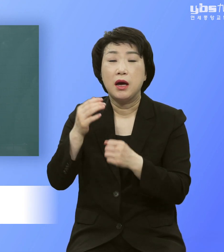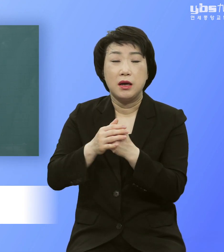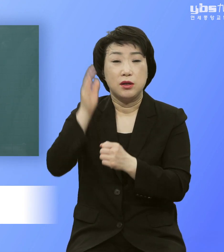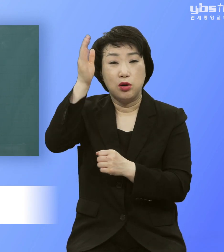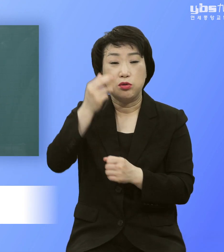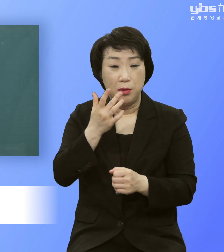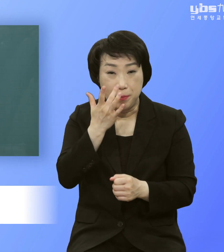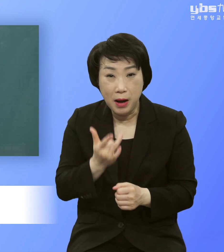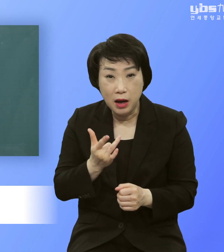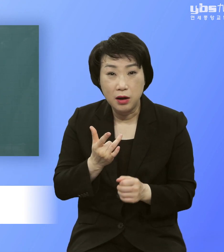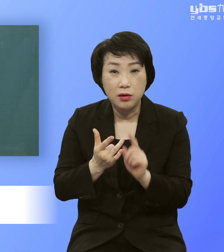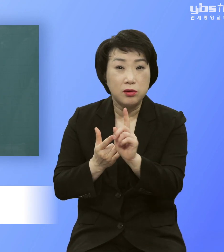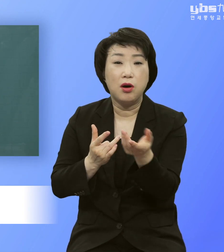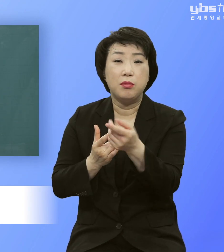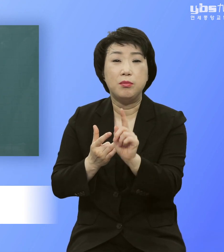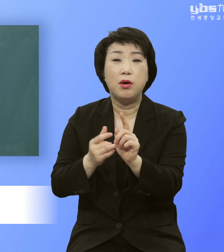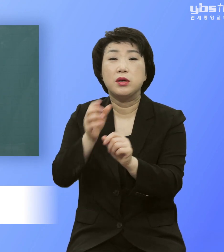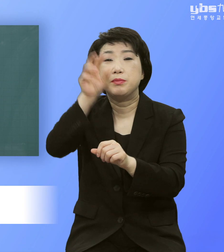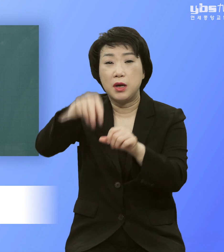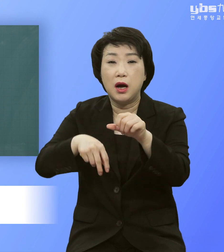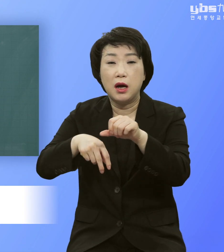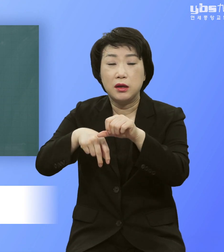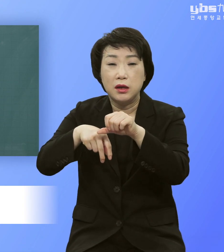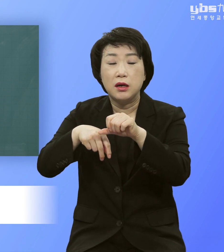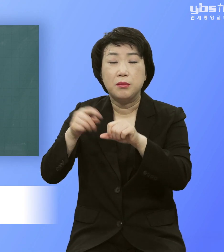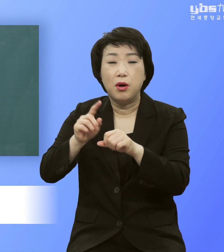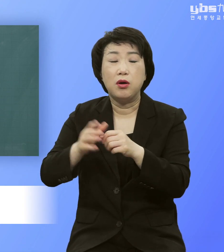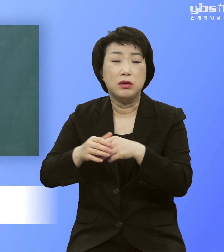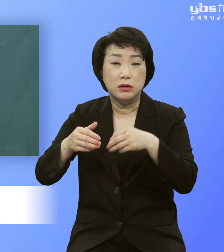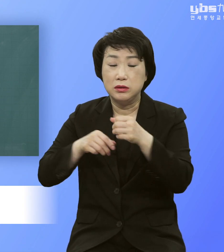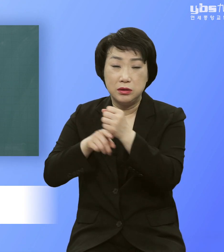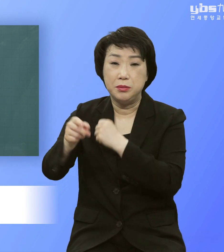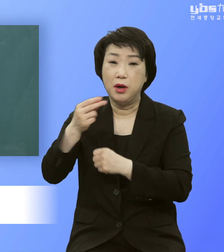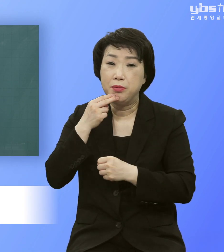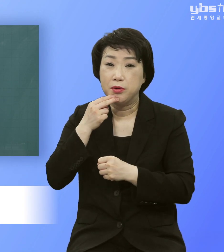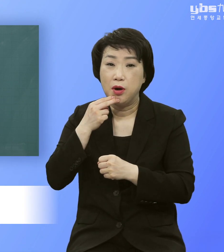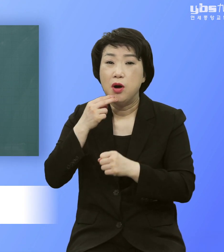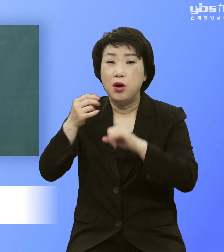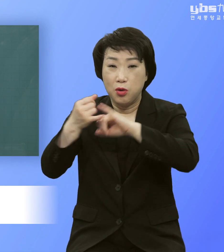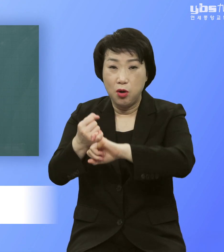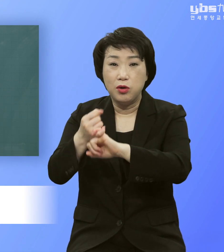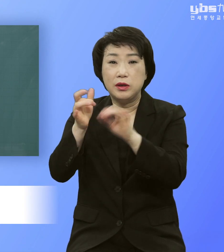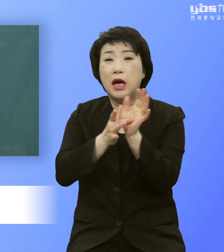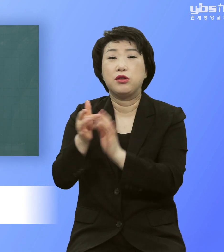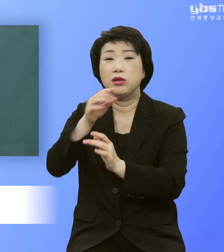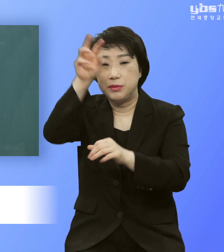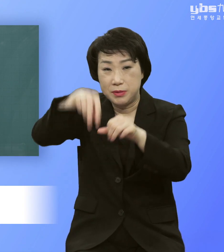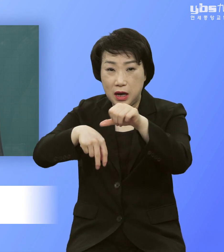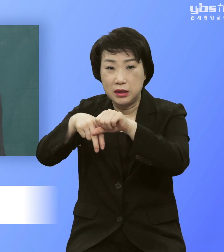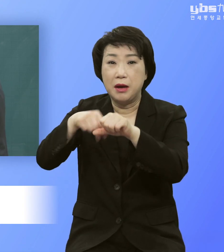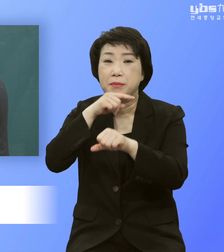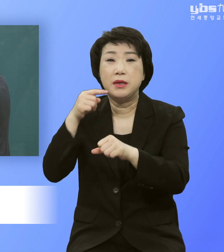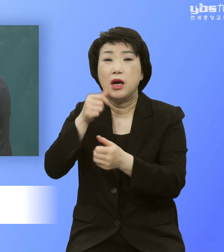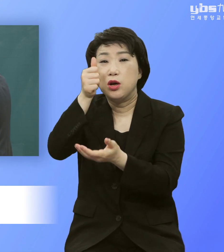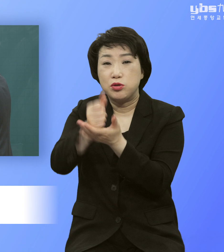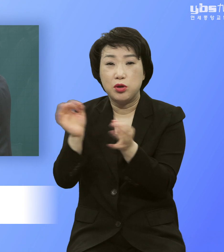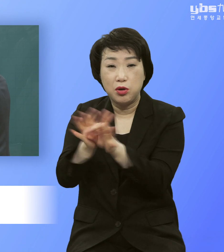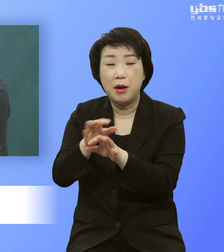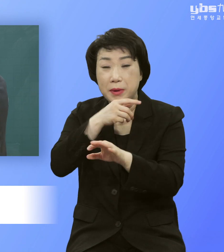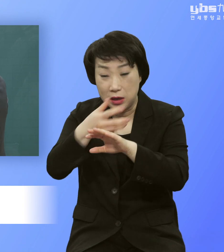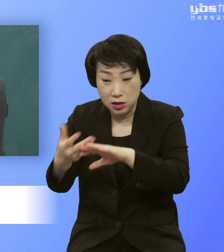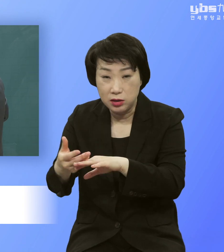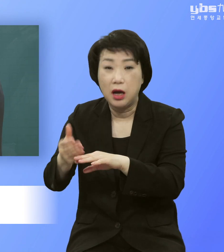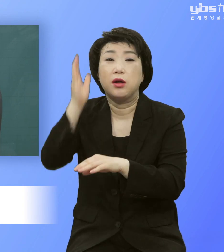없으면 이 십자가라는 말은 의미가 없어요. 반드시 핏소리가 있어야 돼. 십자가에 속죄의 피를